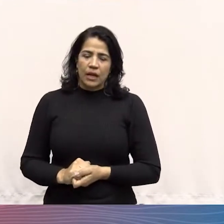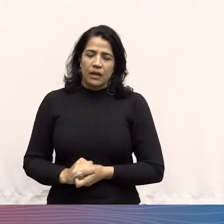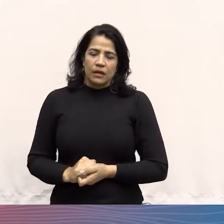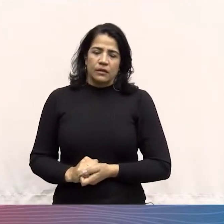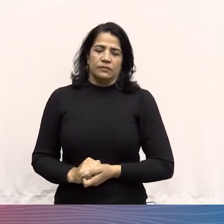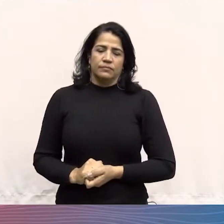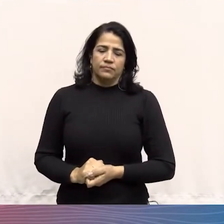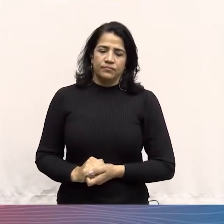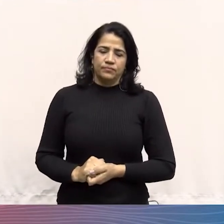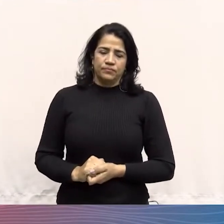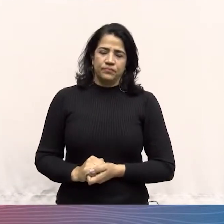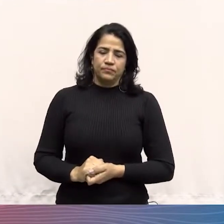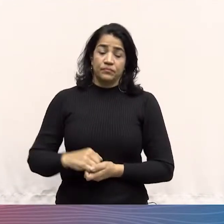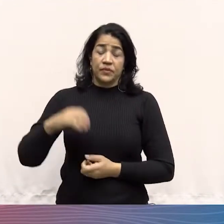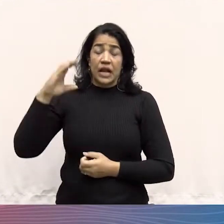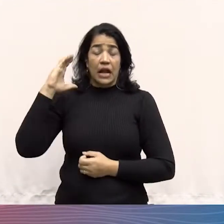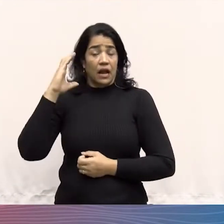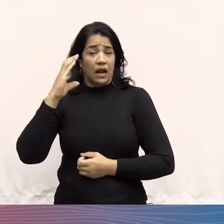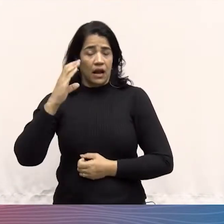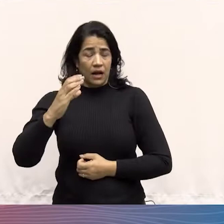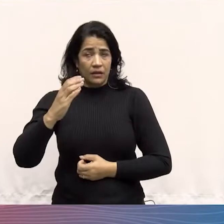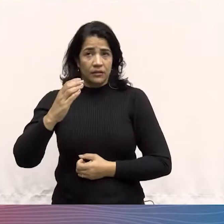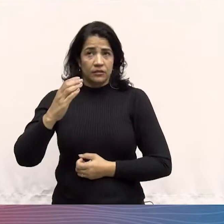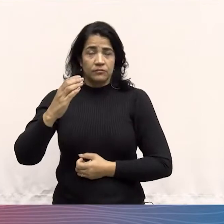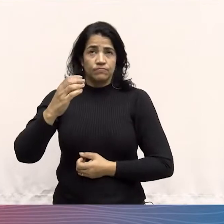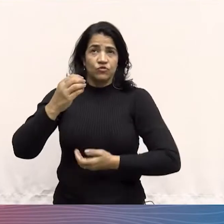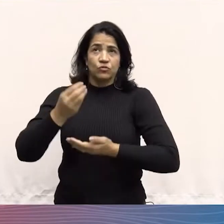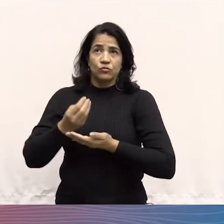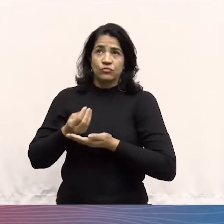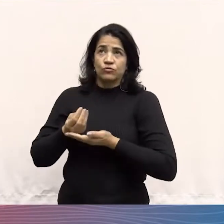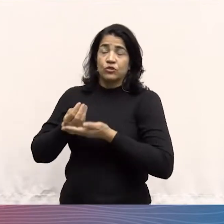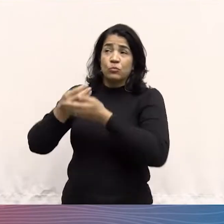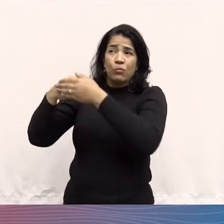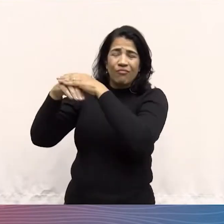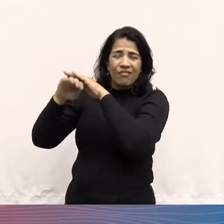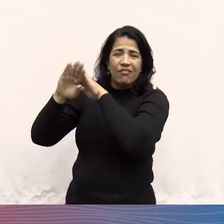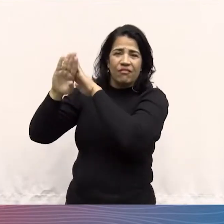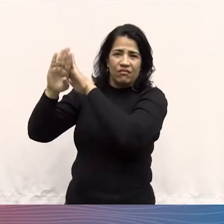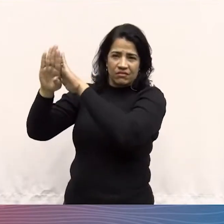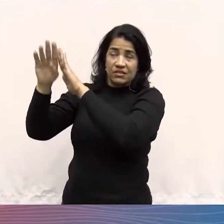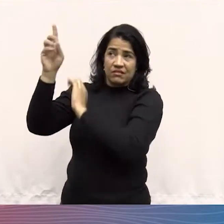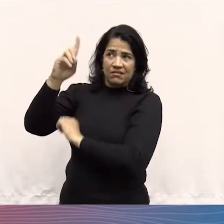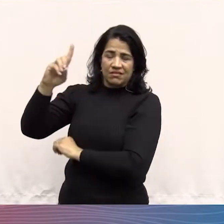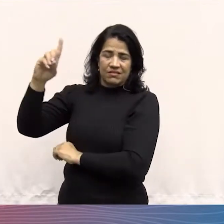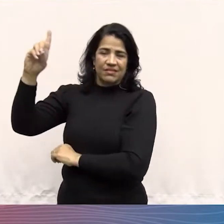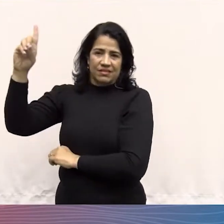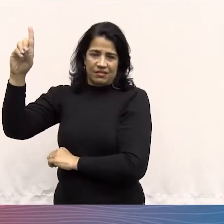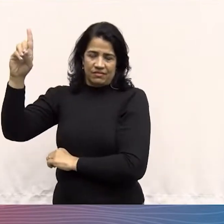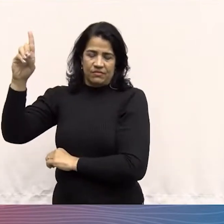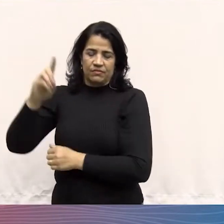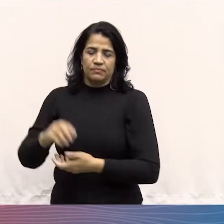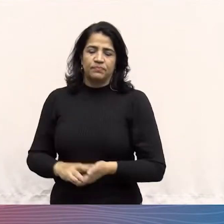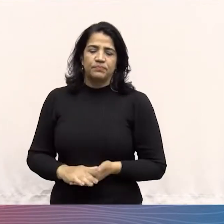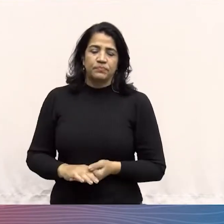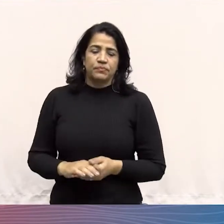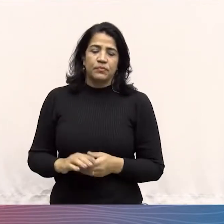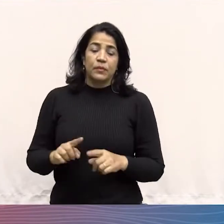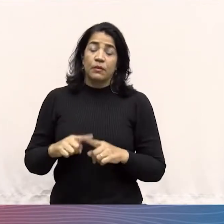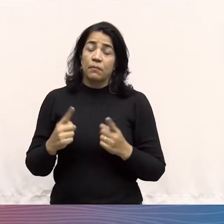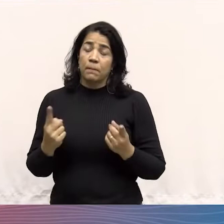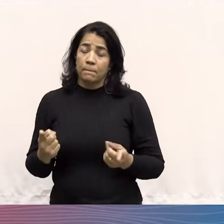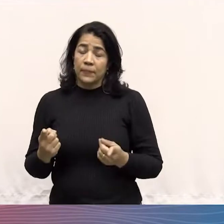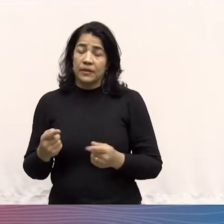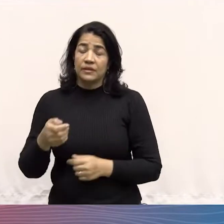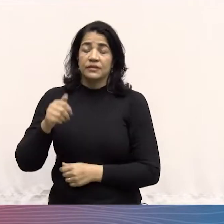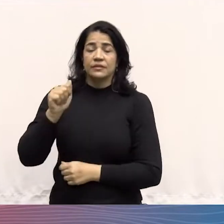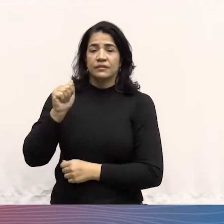então fez uma oferta a Deus, assim como Abel também fez uma oferta a Deus. Mas